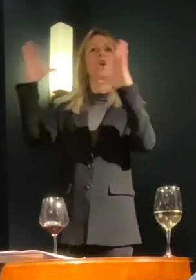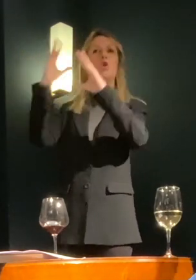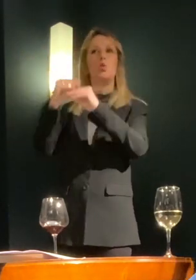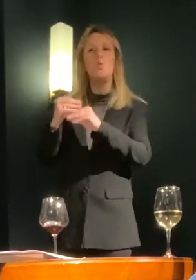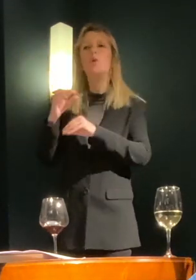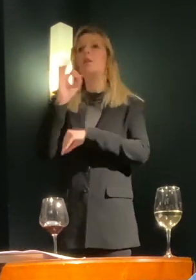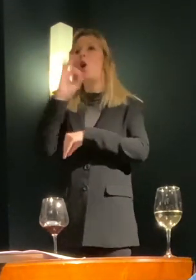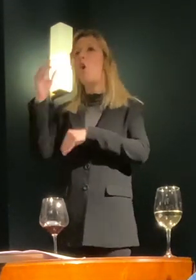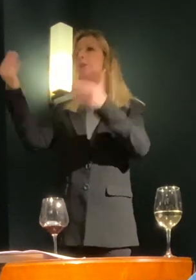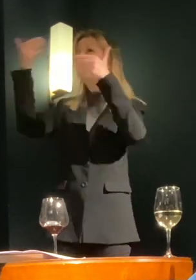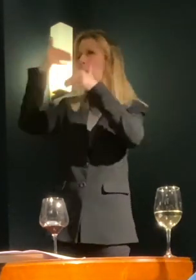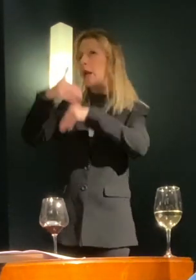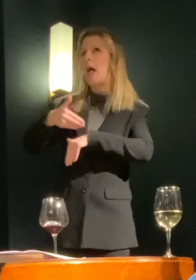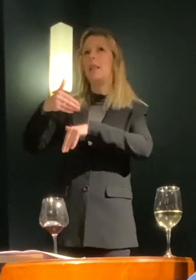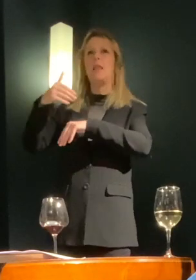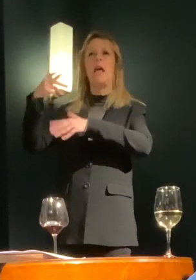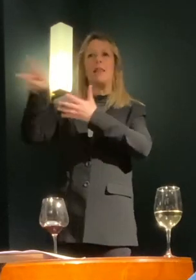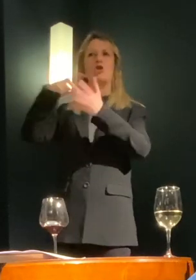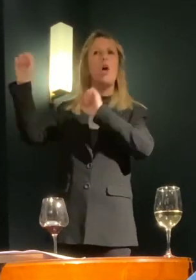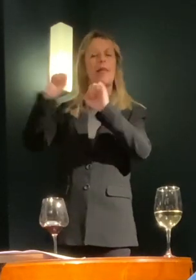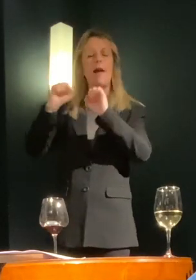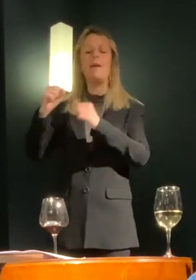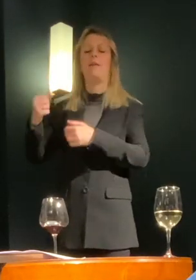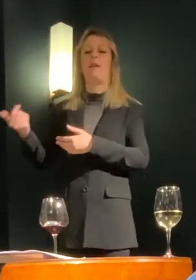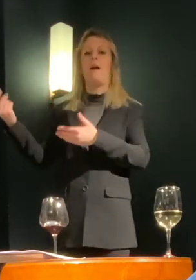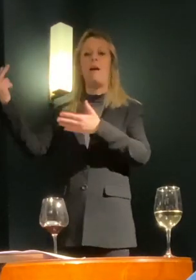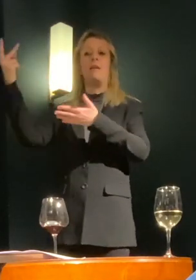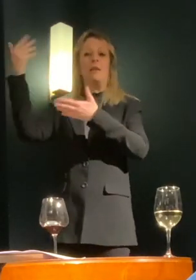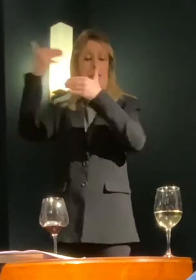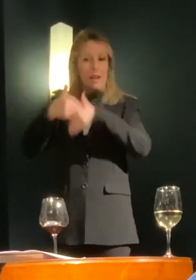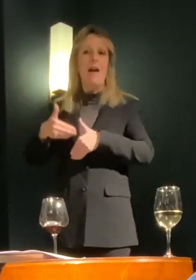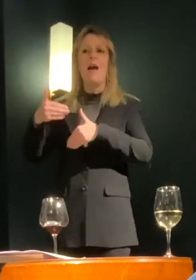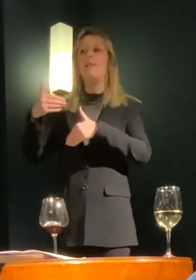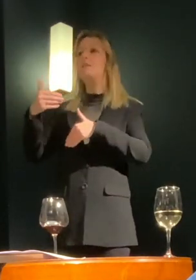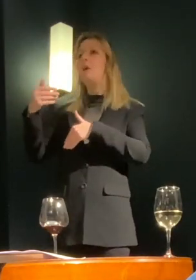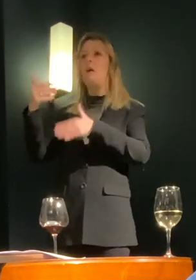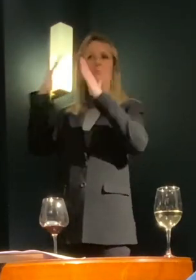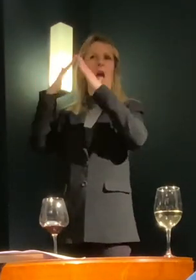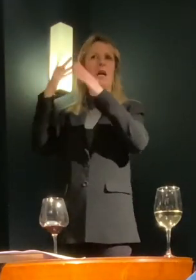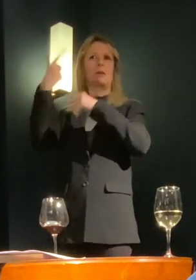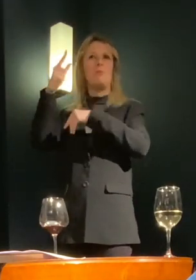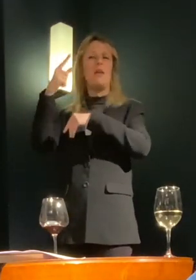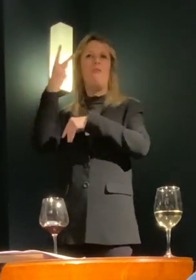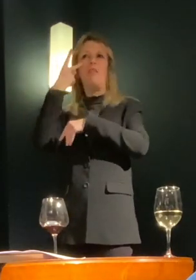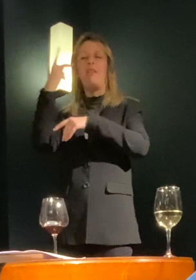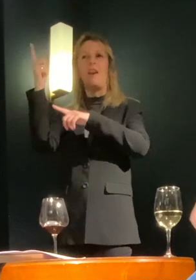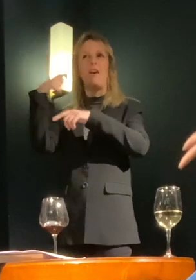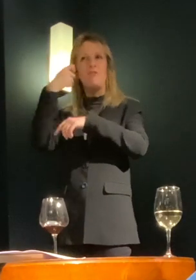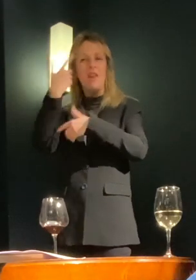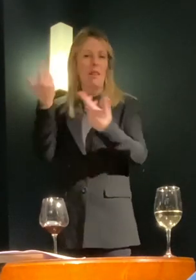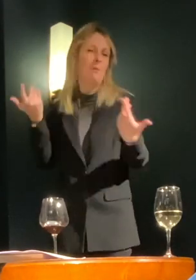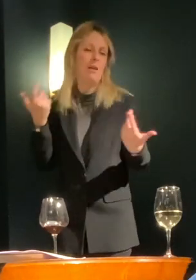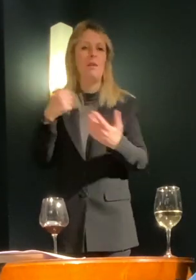un film o anche molte serate in discoteca. E in questo, se vuoi, c'è anche un'altra cosa, che io ho scritto Frenesia durante il primo lockdown, per